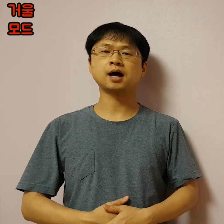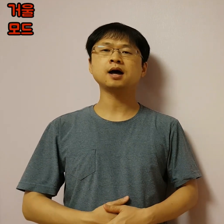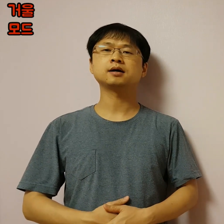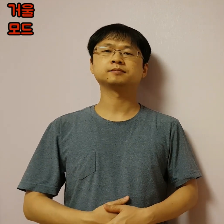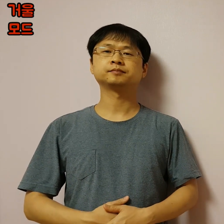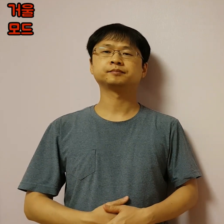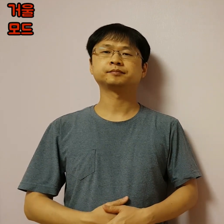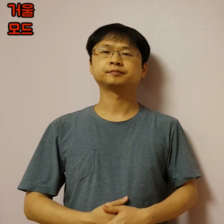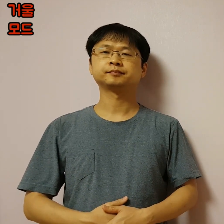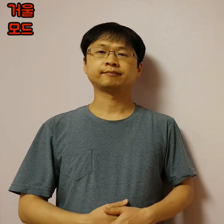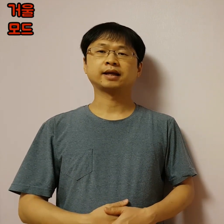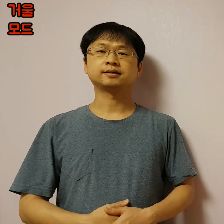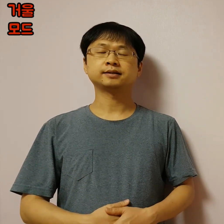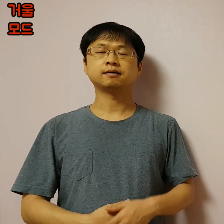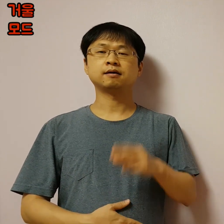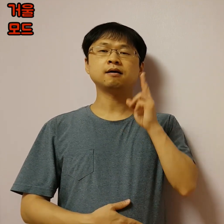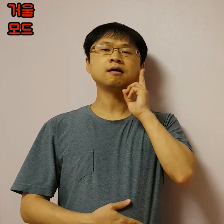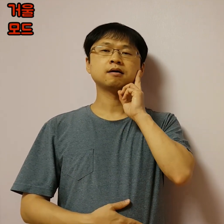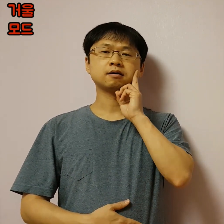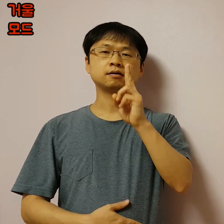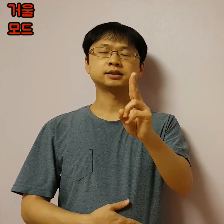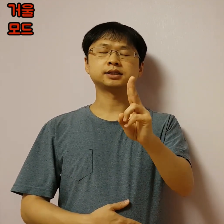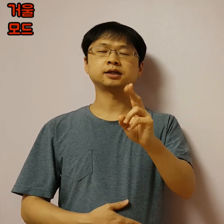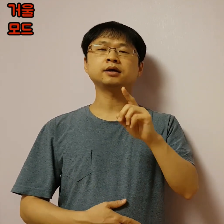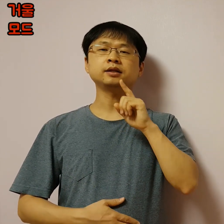표현하였습니다. 그래서 거친